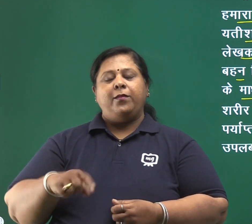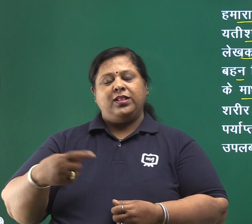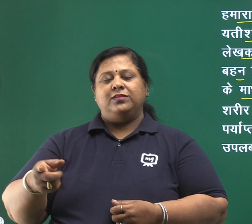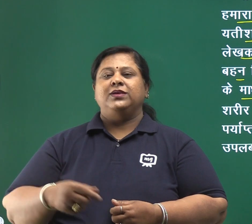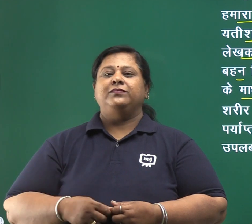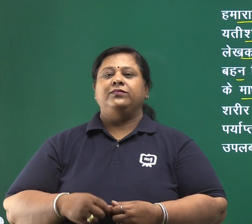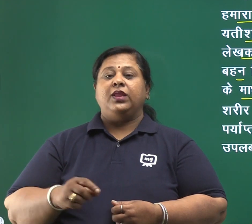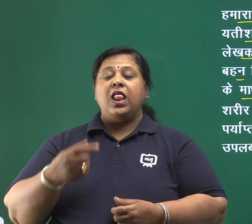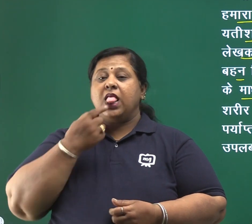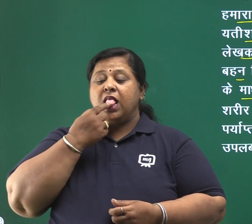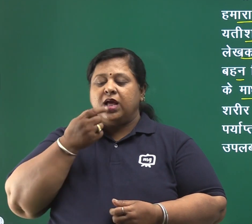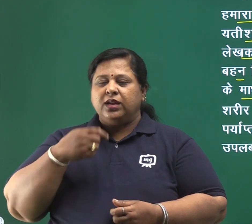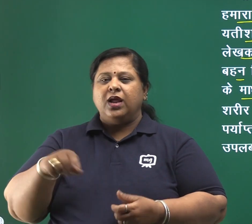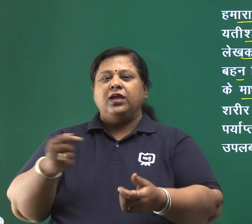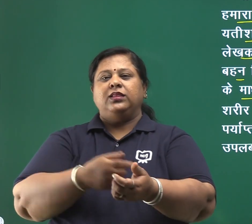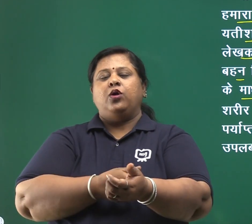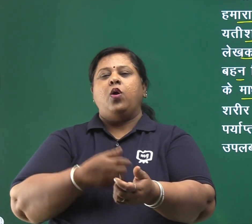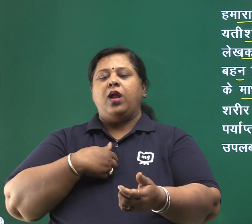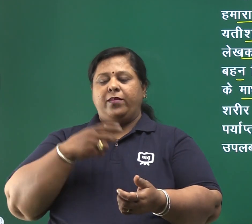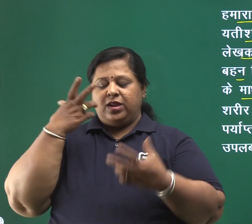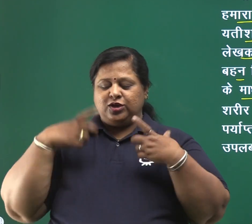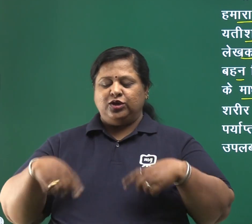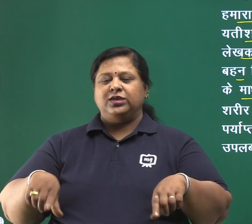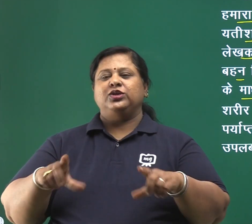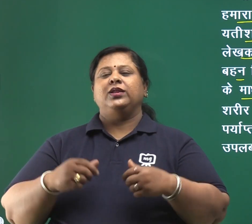रक्त और हमारे शरीर